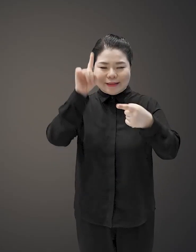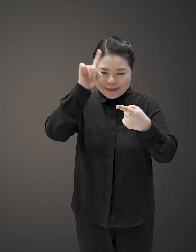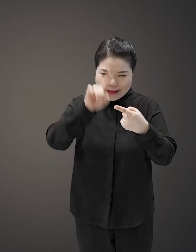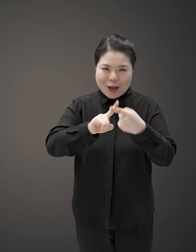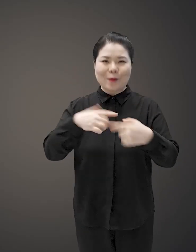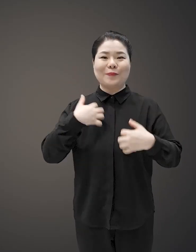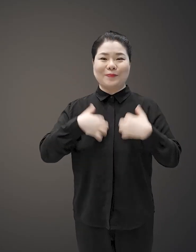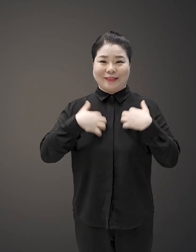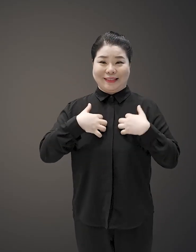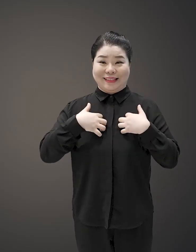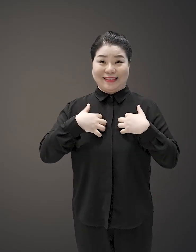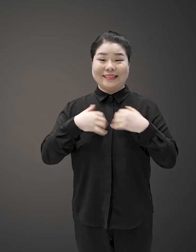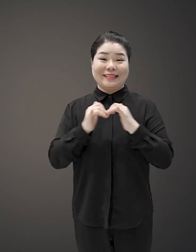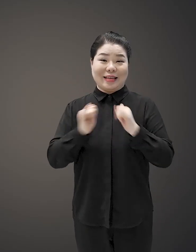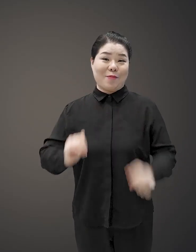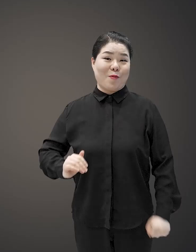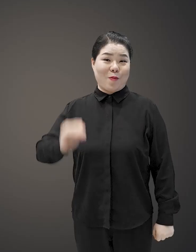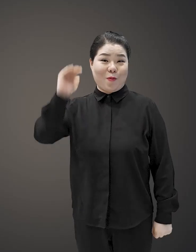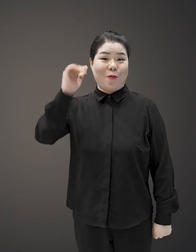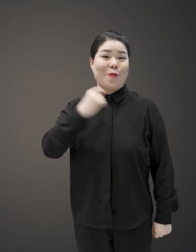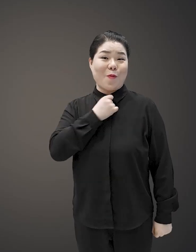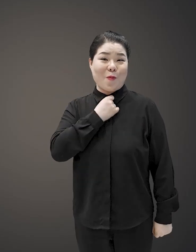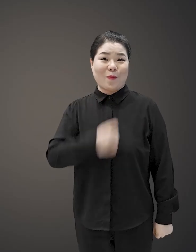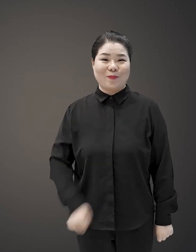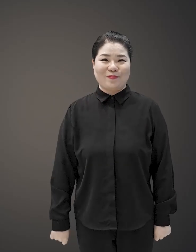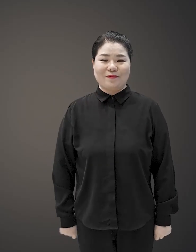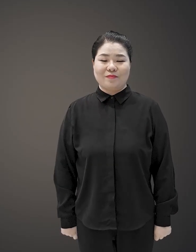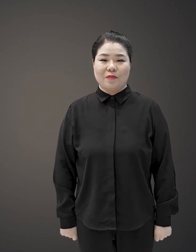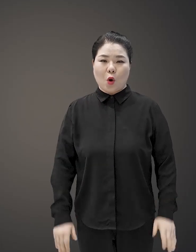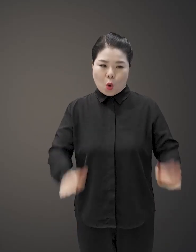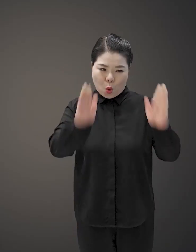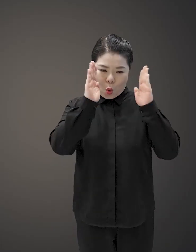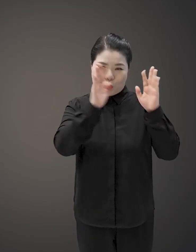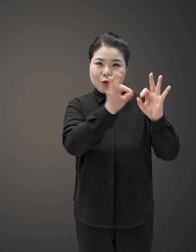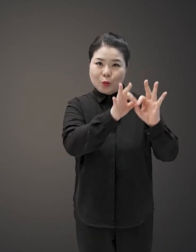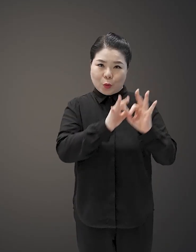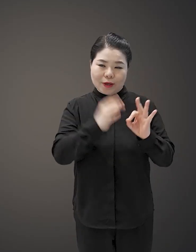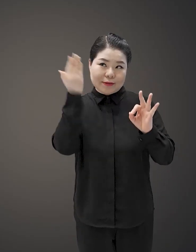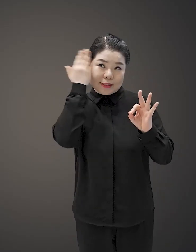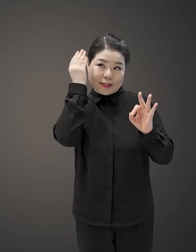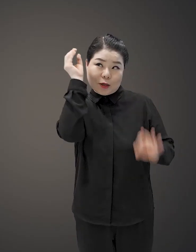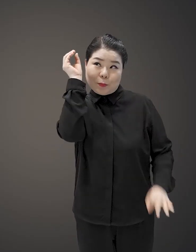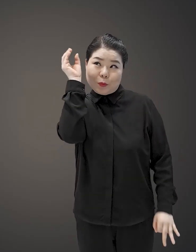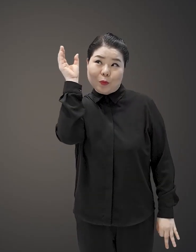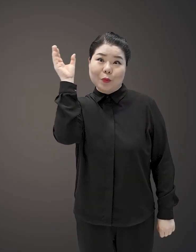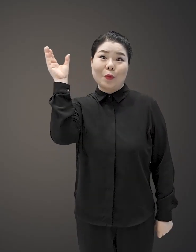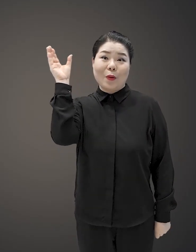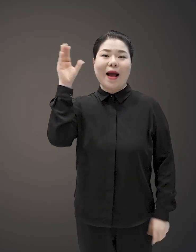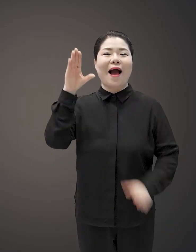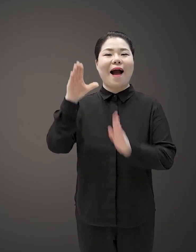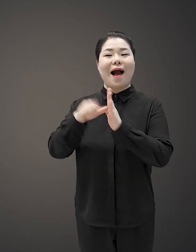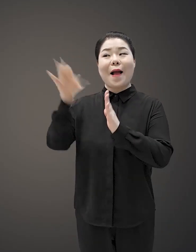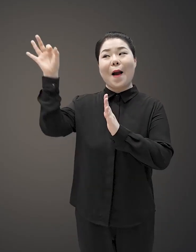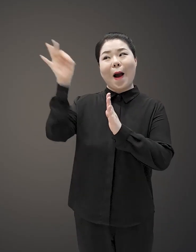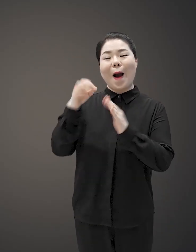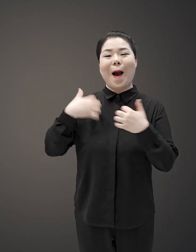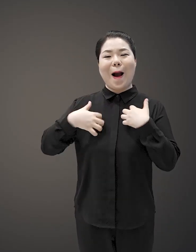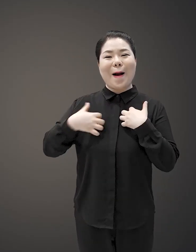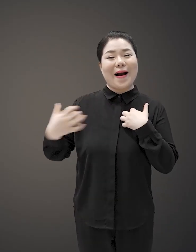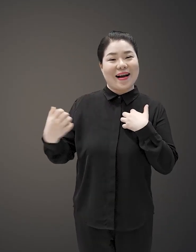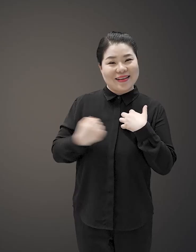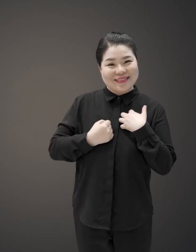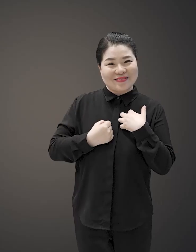공부를 즐거워할 수 있는 사람으로 성장할 수 있으면 좋겠어요. 공부를 통해서 지식을 채울 때 그것에서 기쁨을